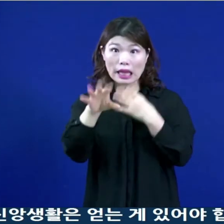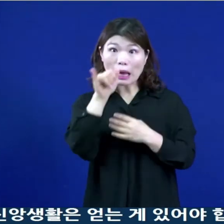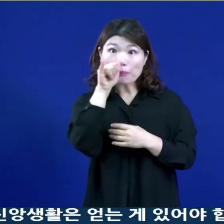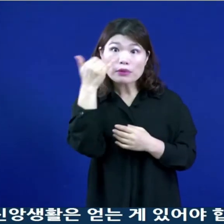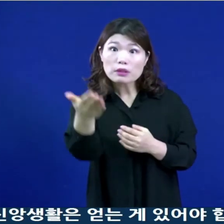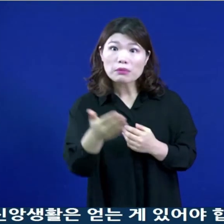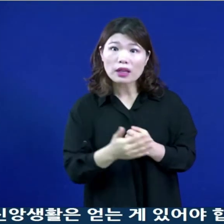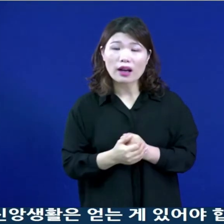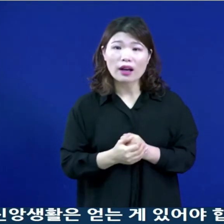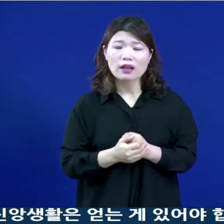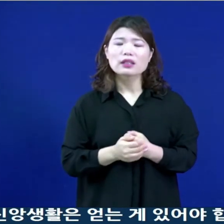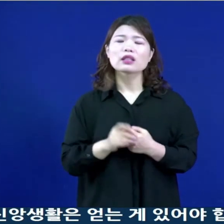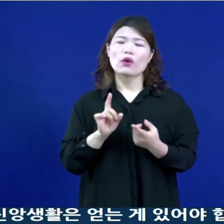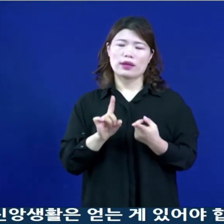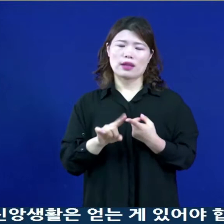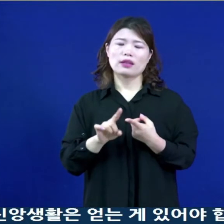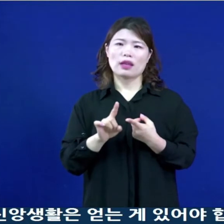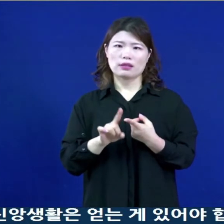바로 그것을